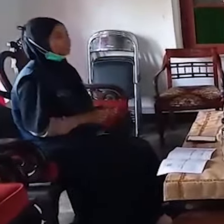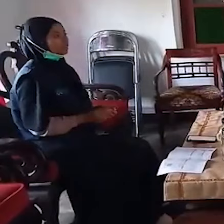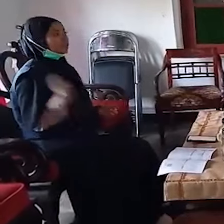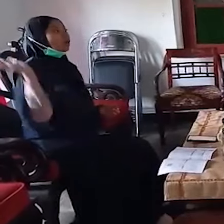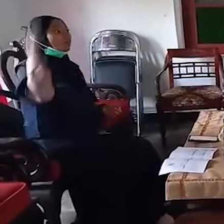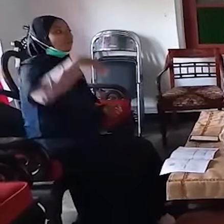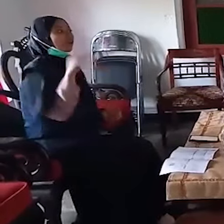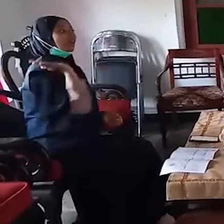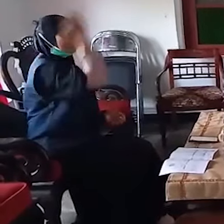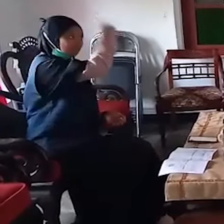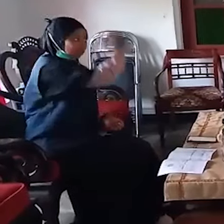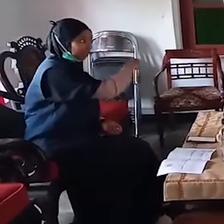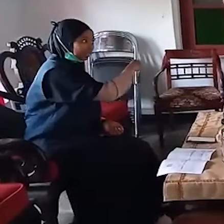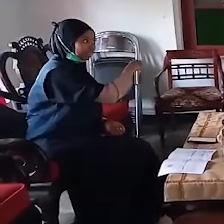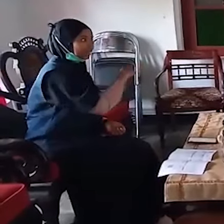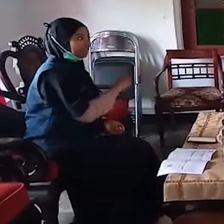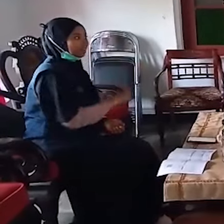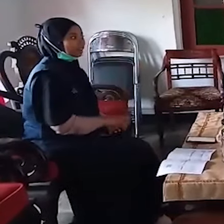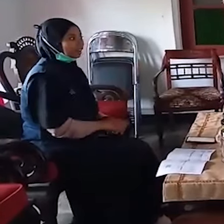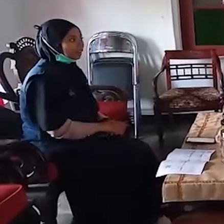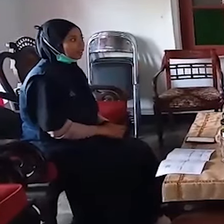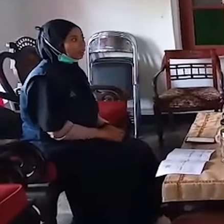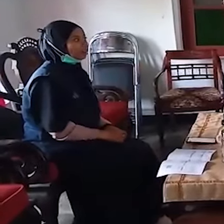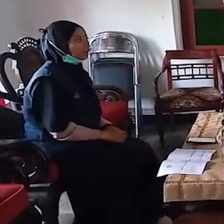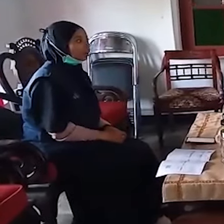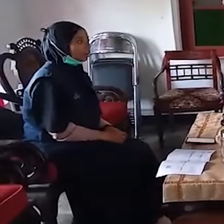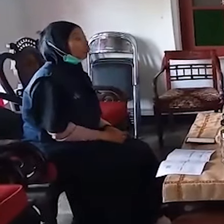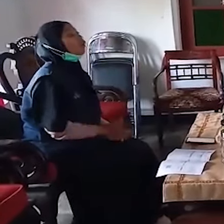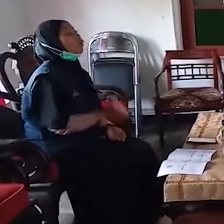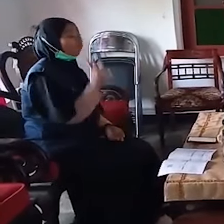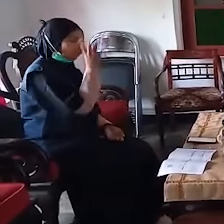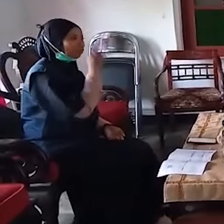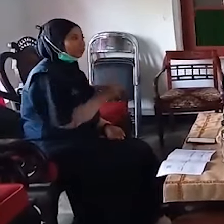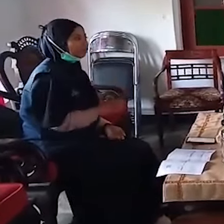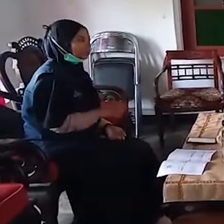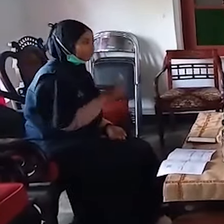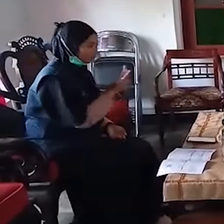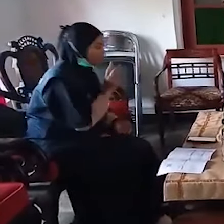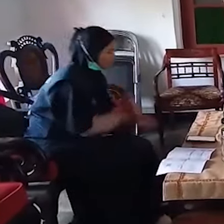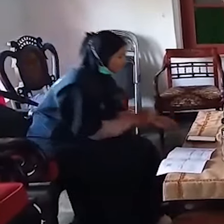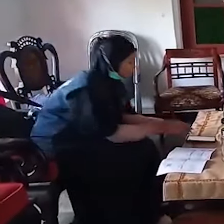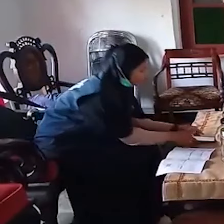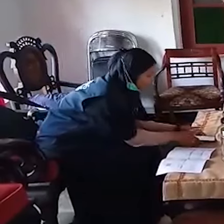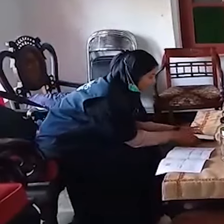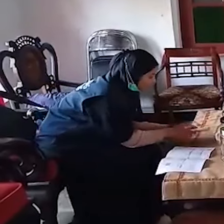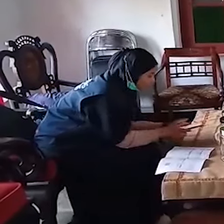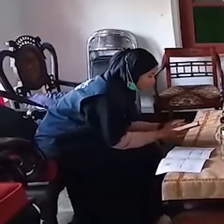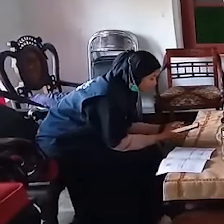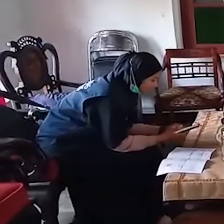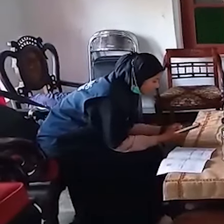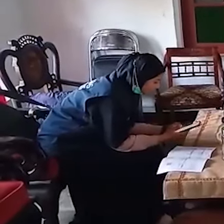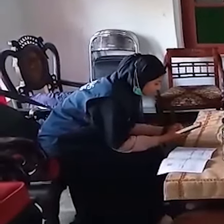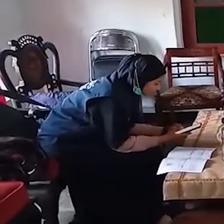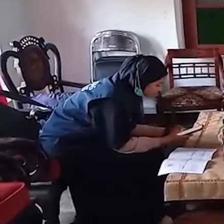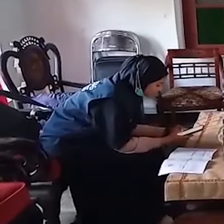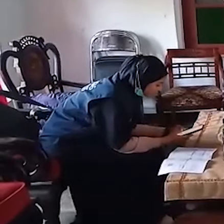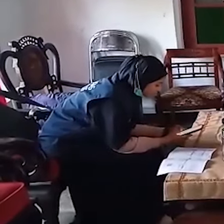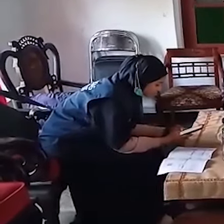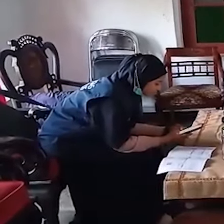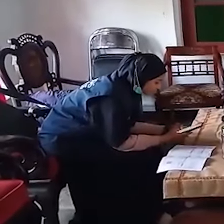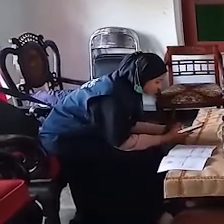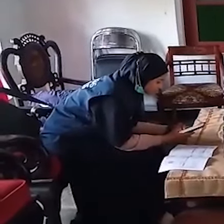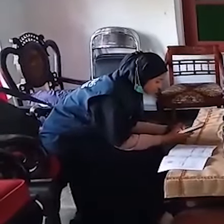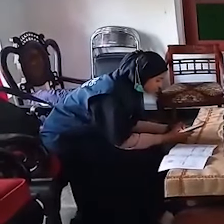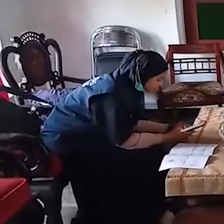Spesial. Lagian kalau tuli itu kan punya budayanya sendiri, mereka punya bahasa, mereka punya etika, jadi tuli